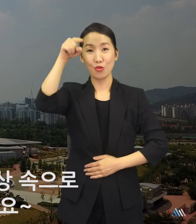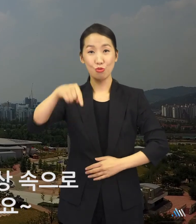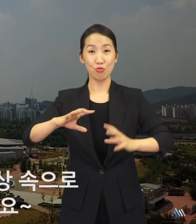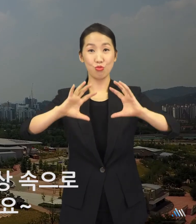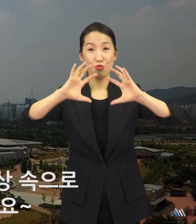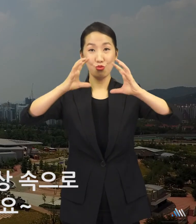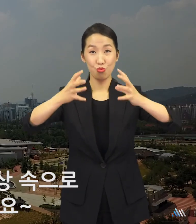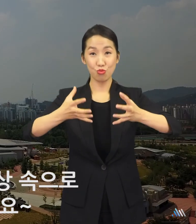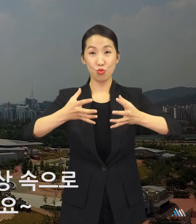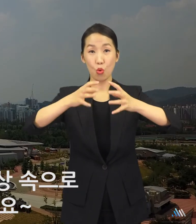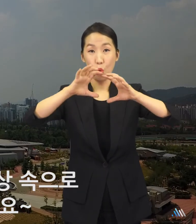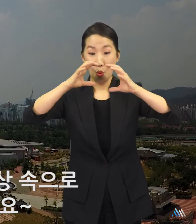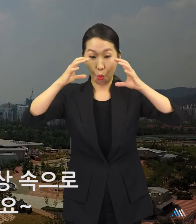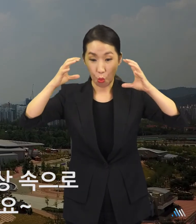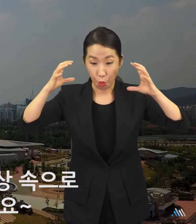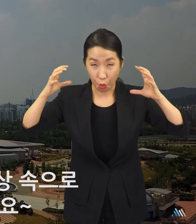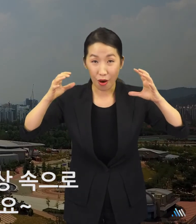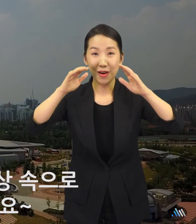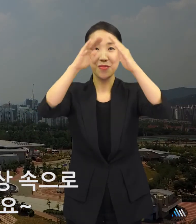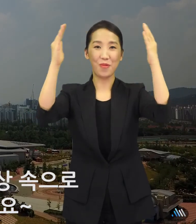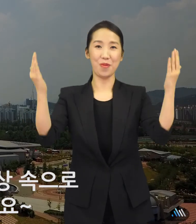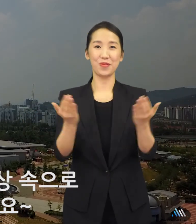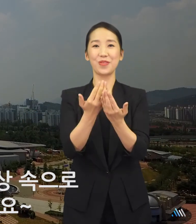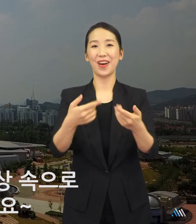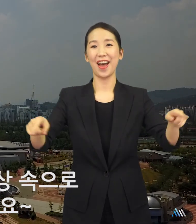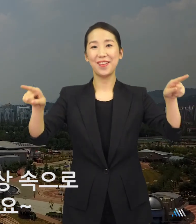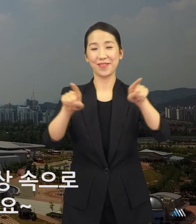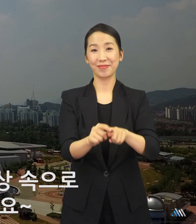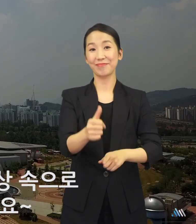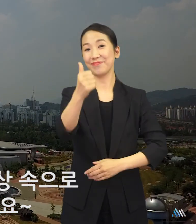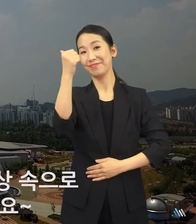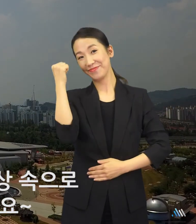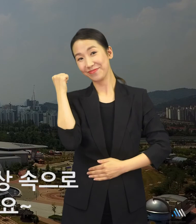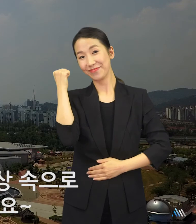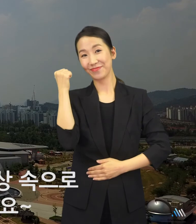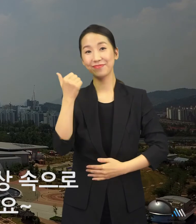신비로운 우주의 세상 속으로 모두 함께 떠나요.